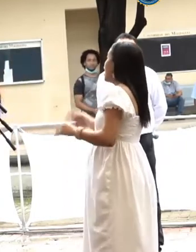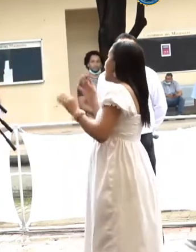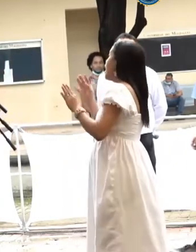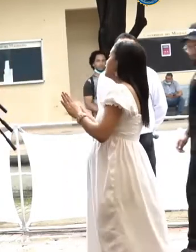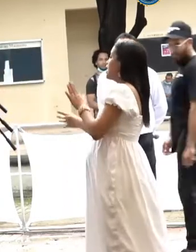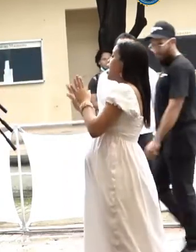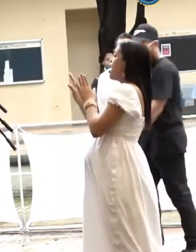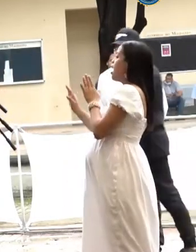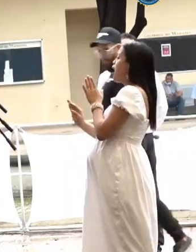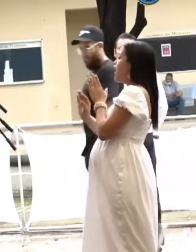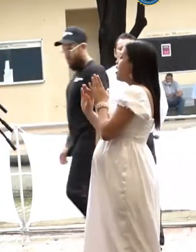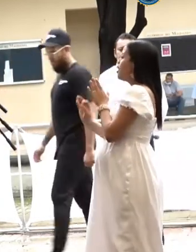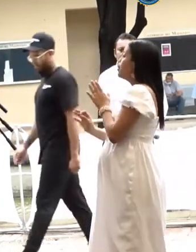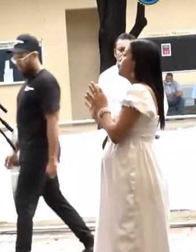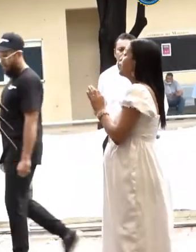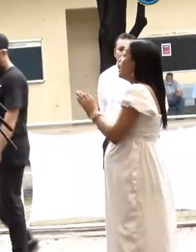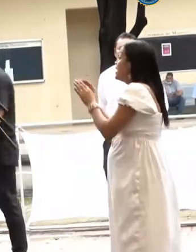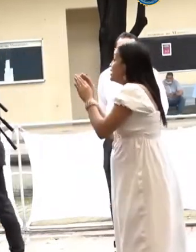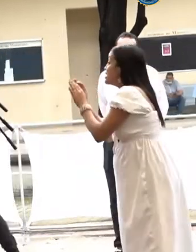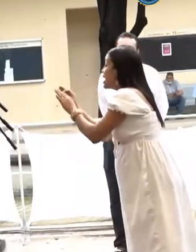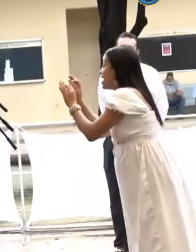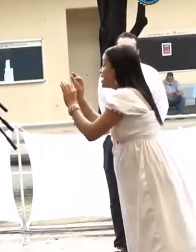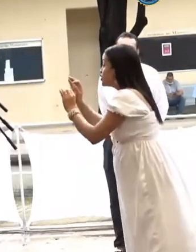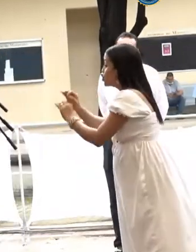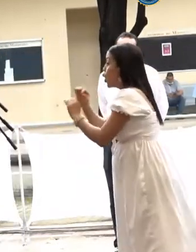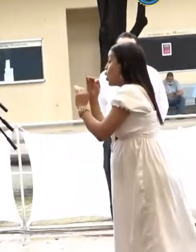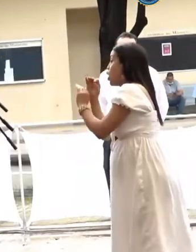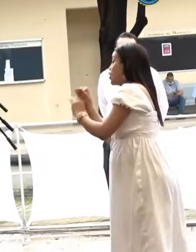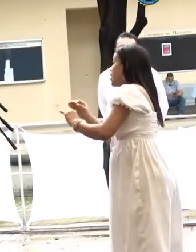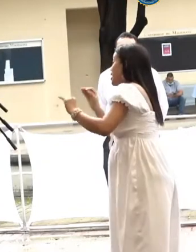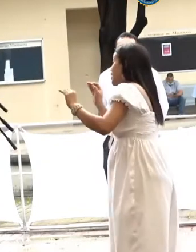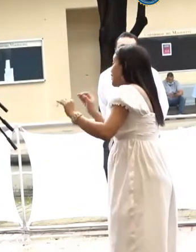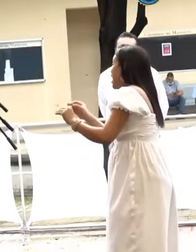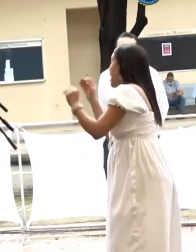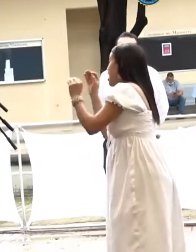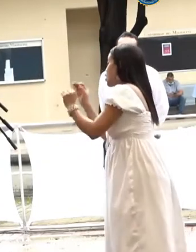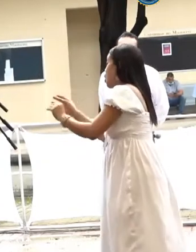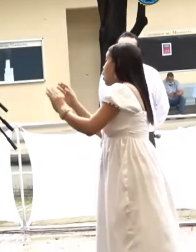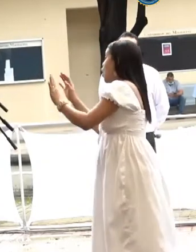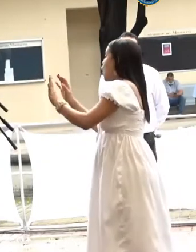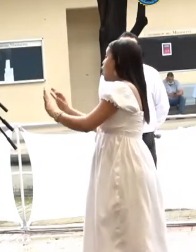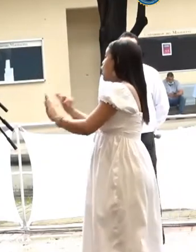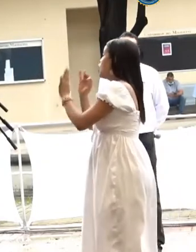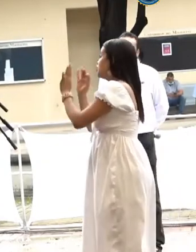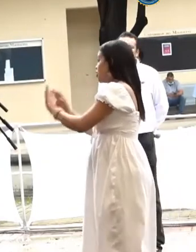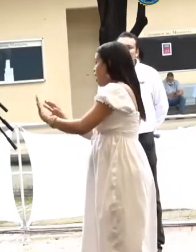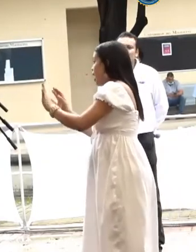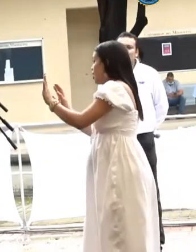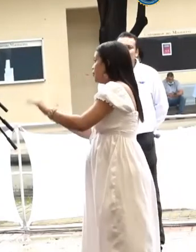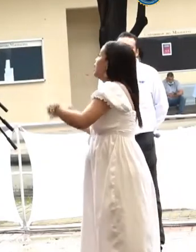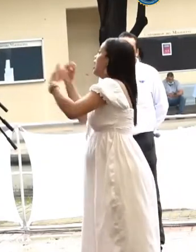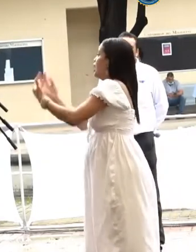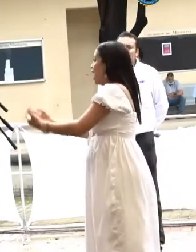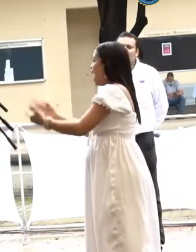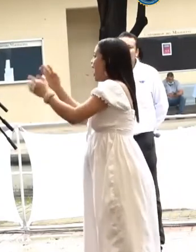el día ya sé solo horrible noche